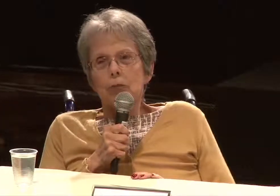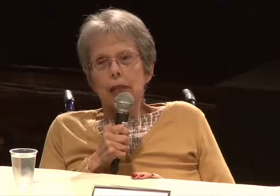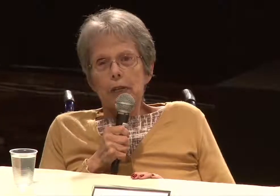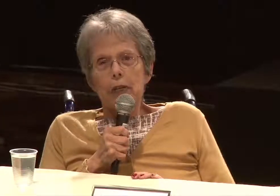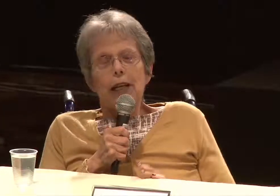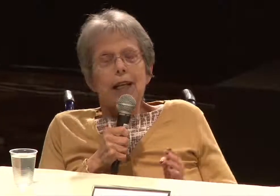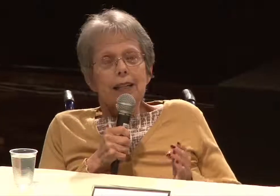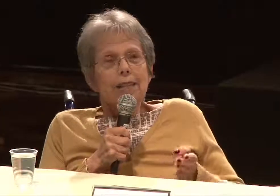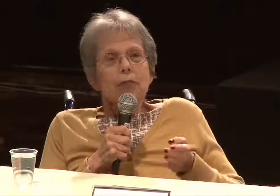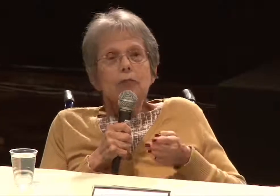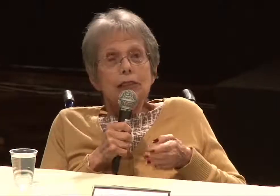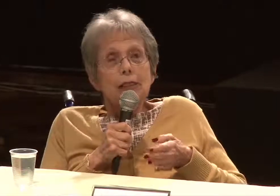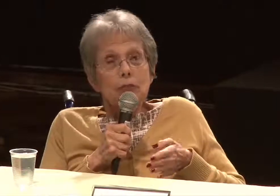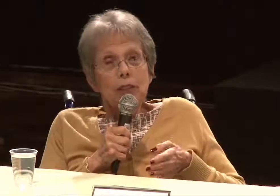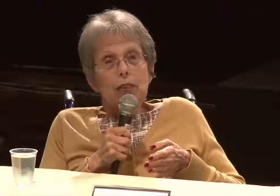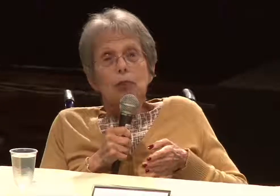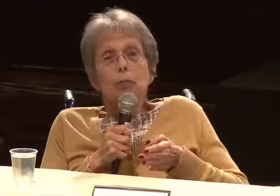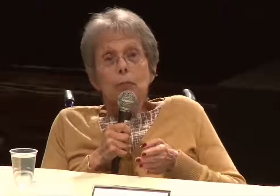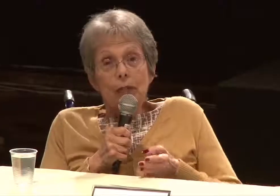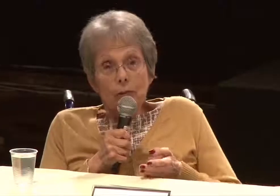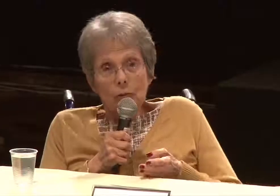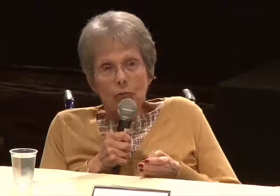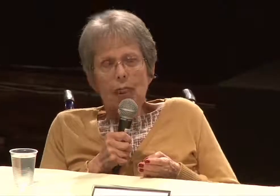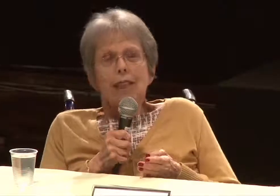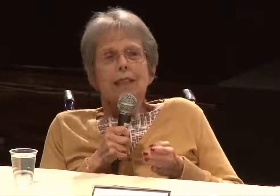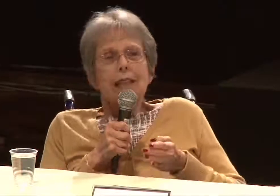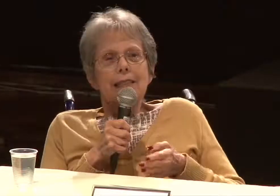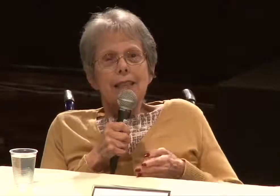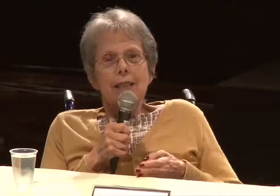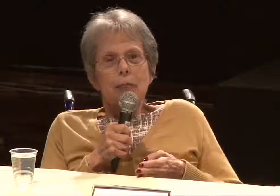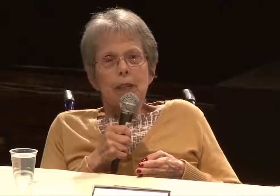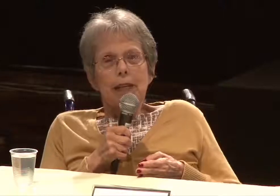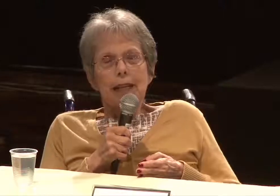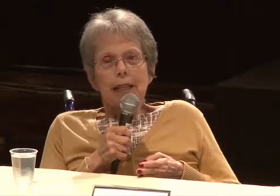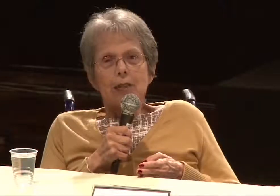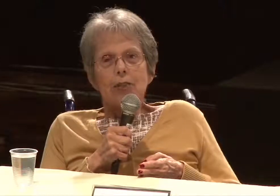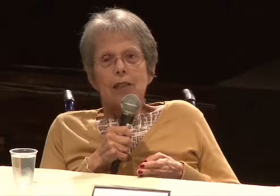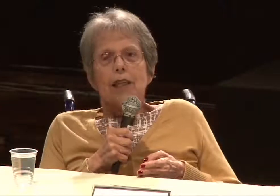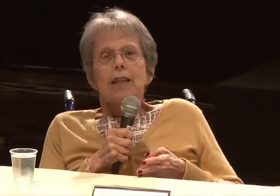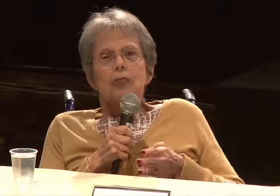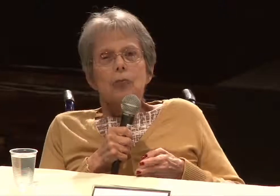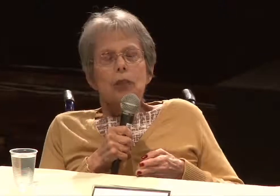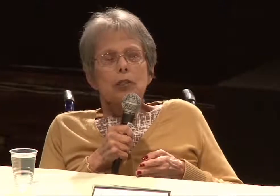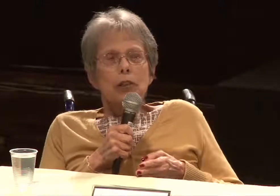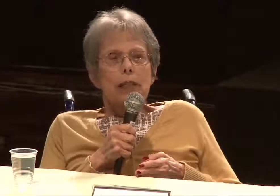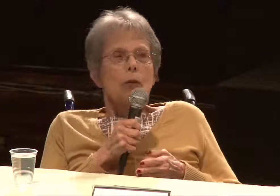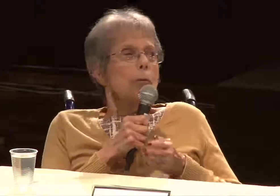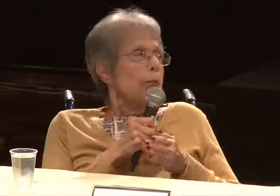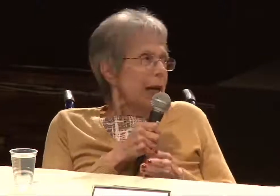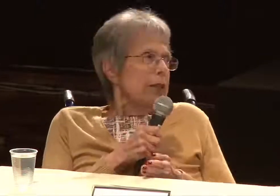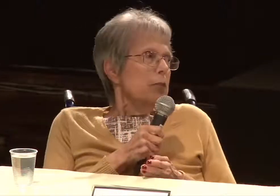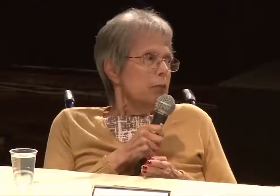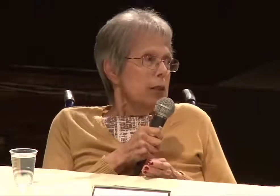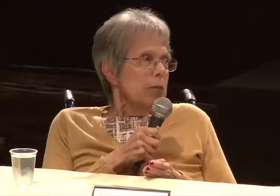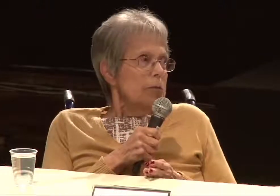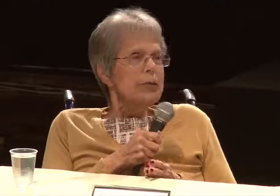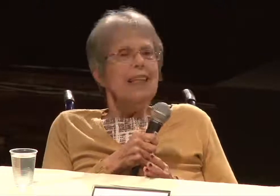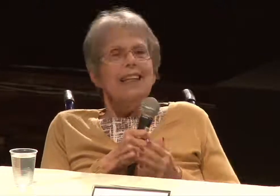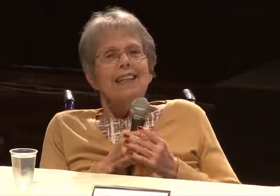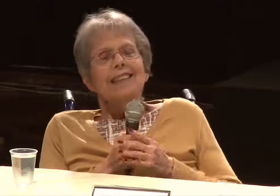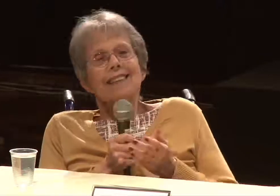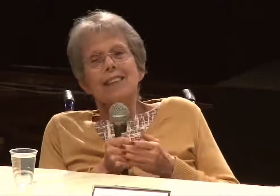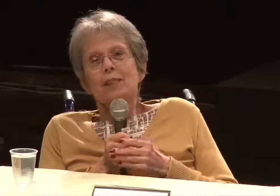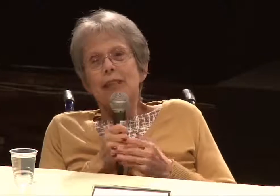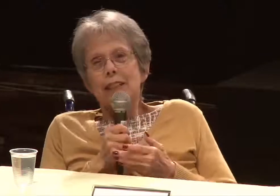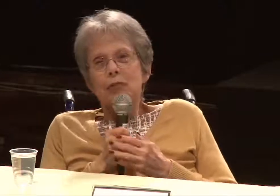desvantagem muito maior. Então, vocês vejam o peso da acessibilidade, de um modo geral, para a inclusão.